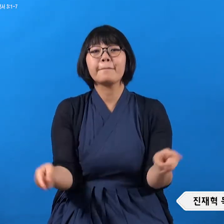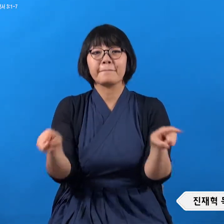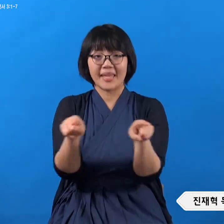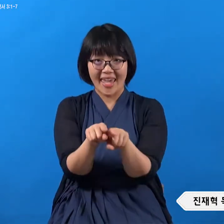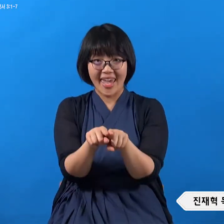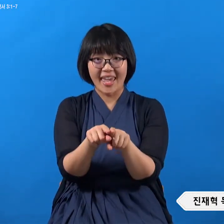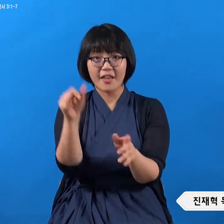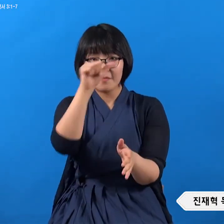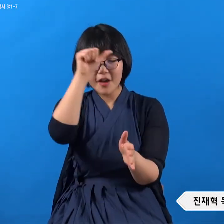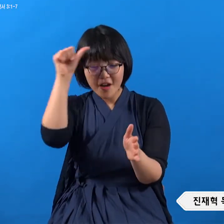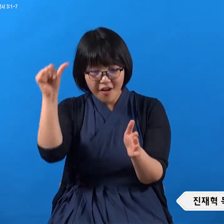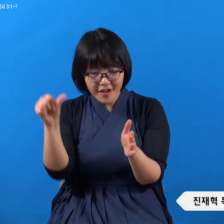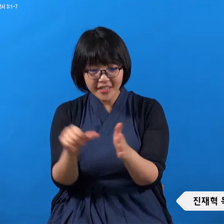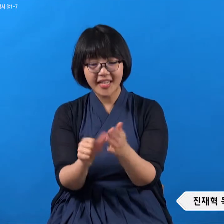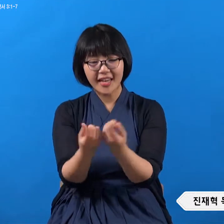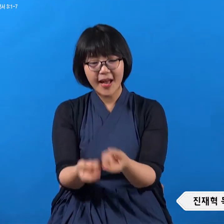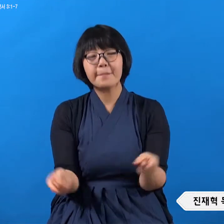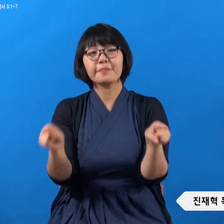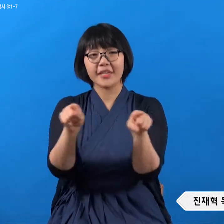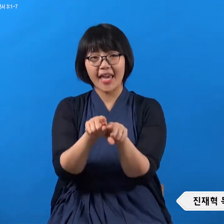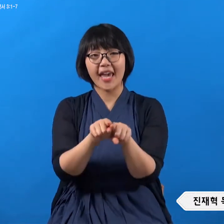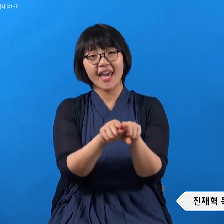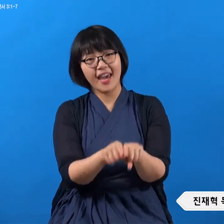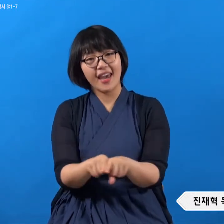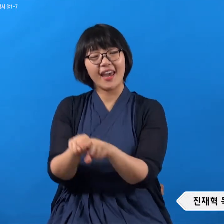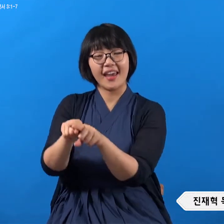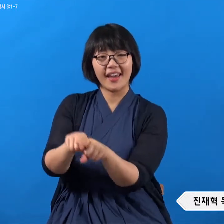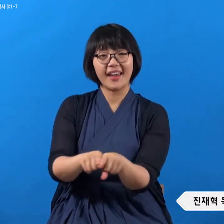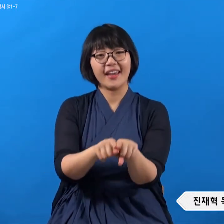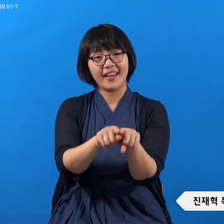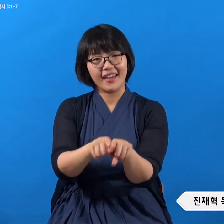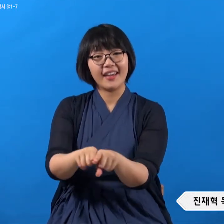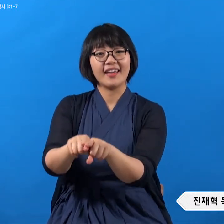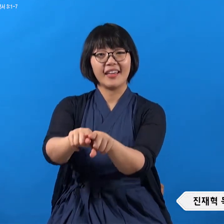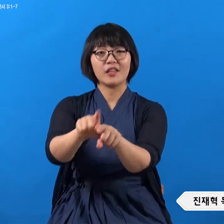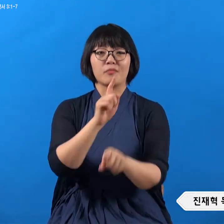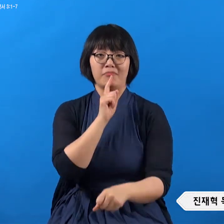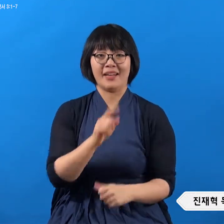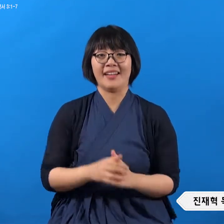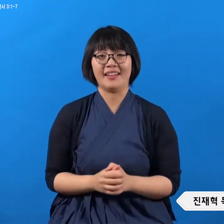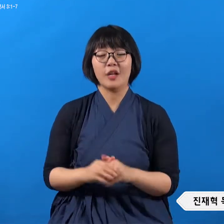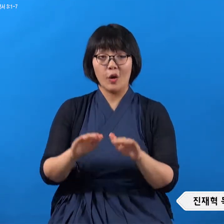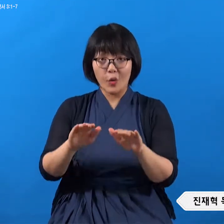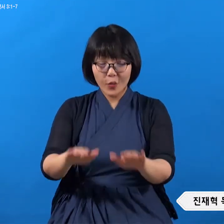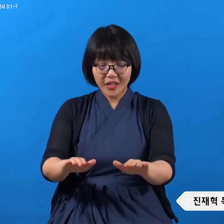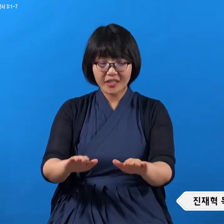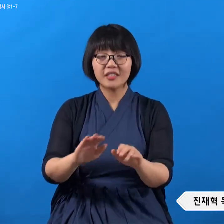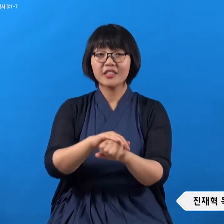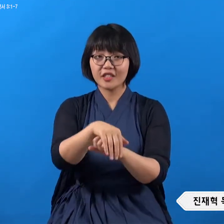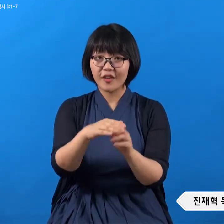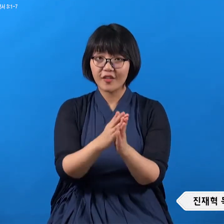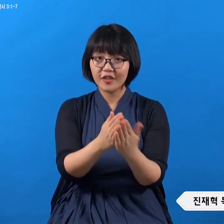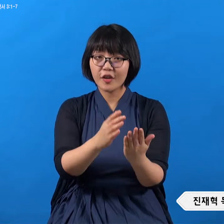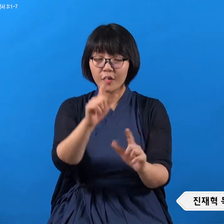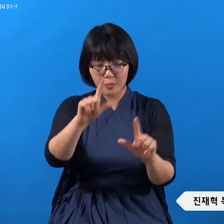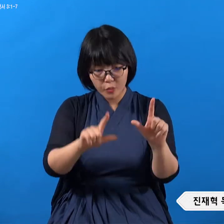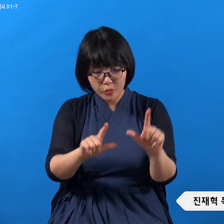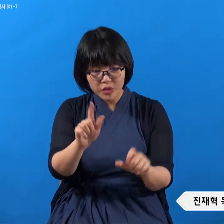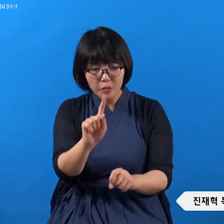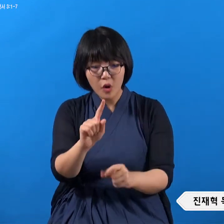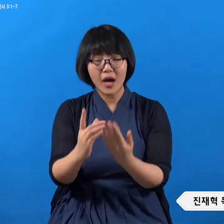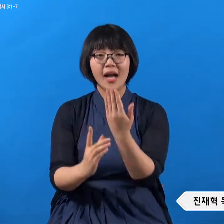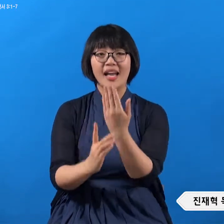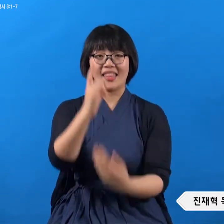함께하는 그 인생의 중요한 반려자, 오늘 성경이 말씀하시는 하나됨의